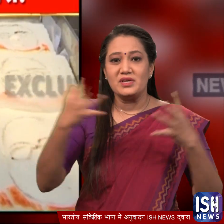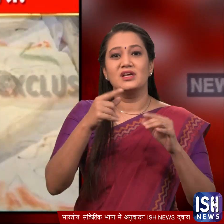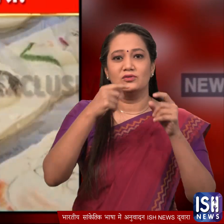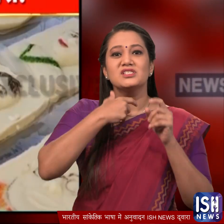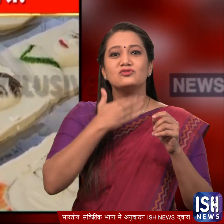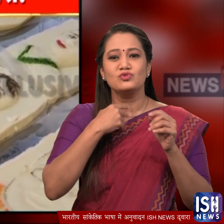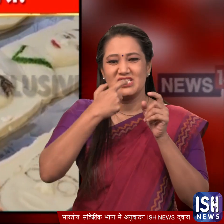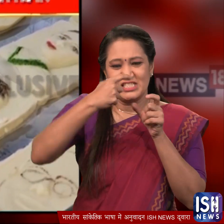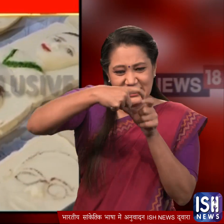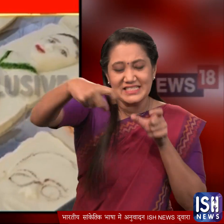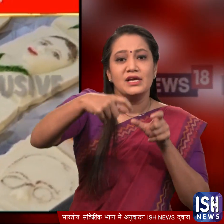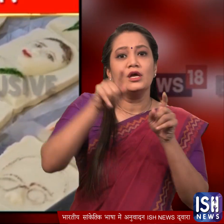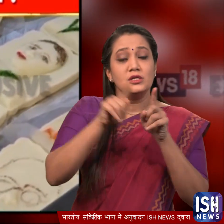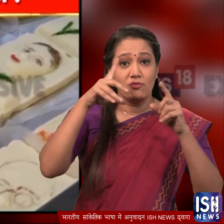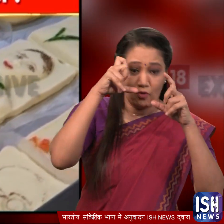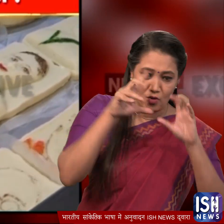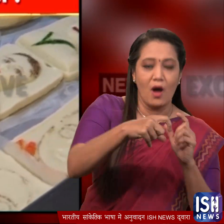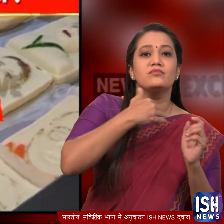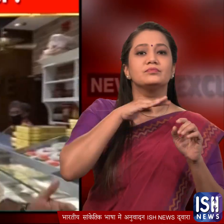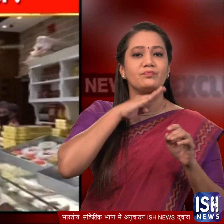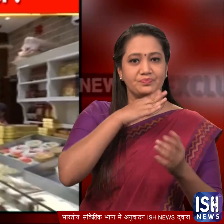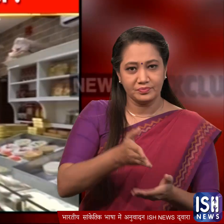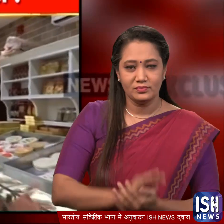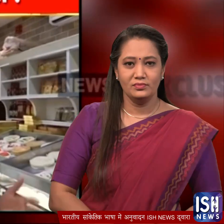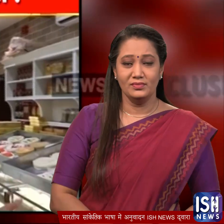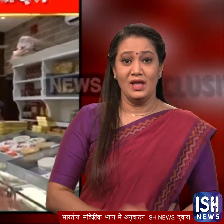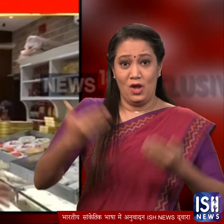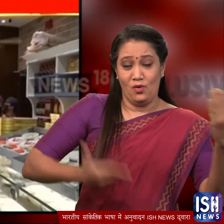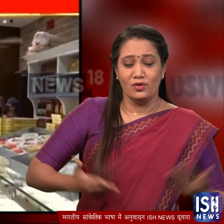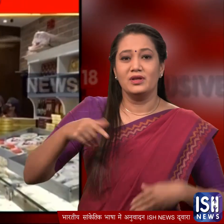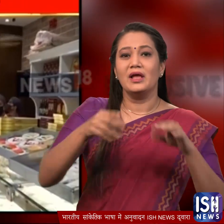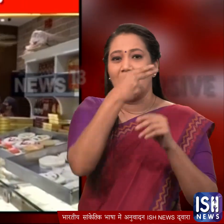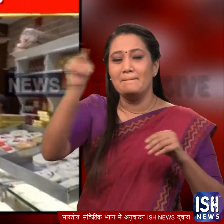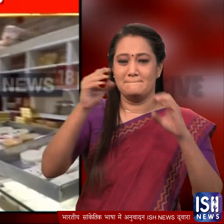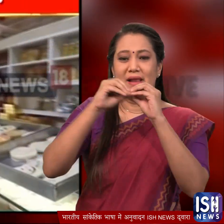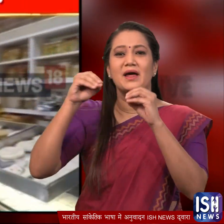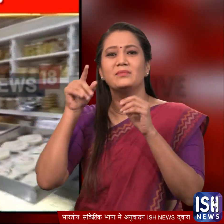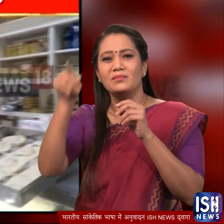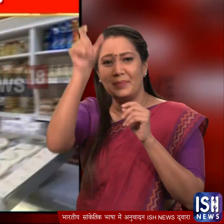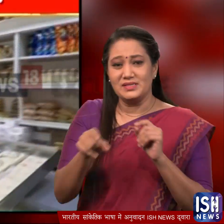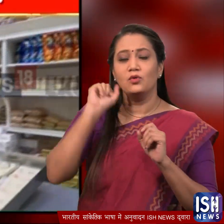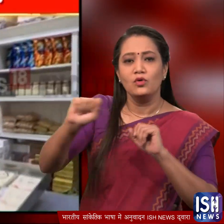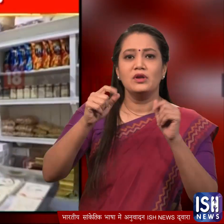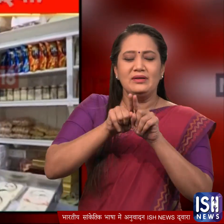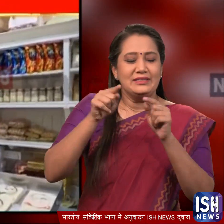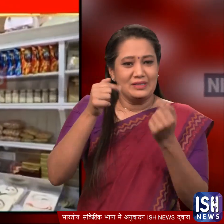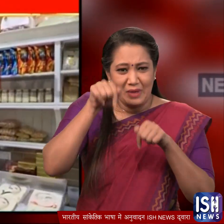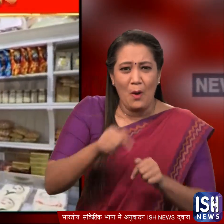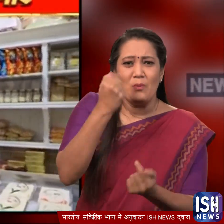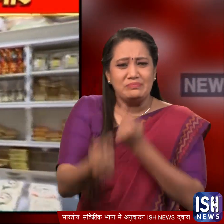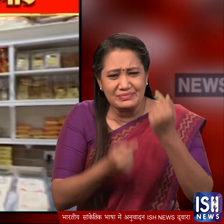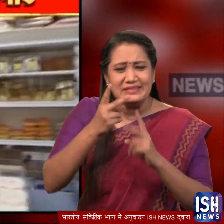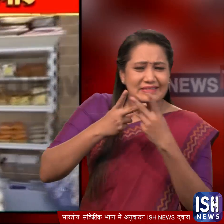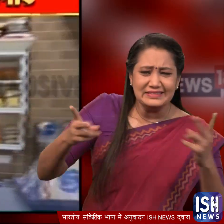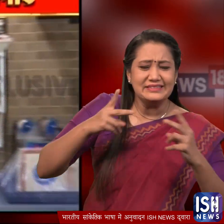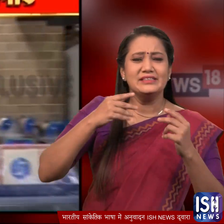स्पेशल संदेश भी बनाए गए, जिन पर इन दोनों की तस्वीरें दिखी। कोलकाता में एक ऐसी दुकान है बलराम मलिक साहब की, जो इस चुनावी हिंसा के बीच में भी कहीं